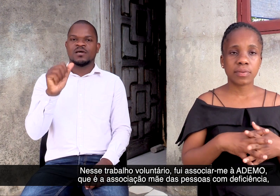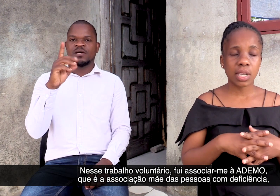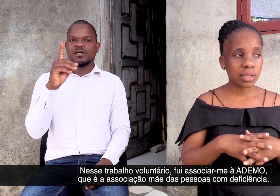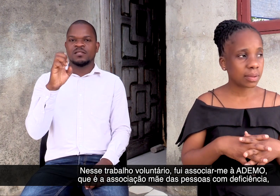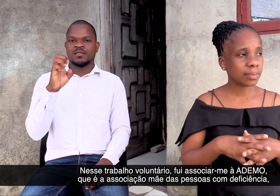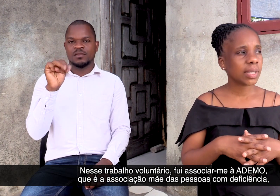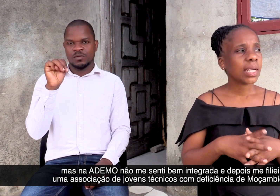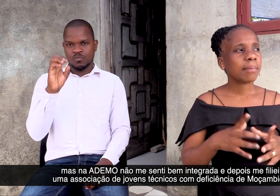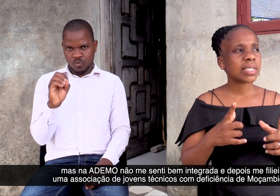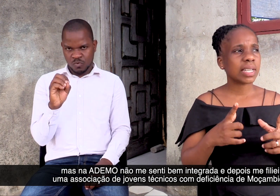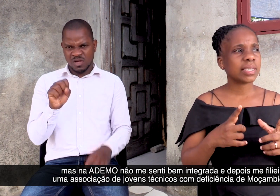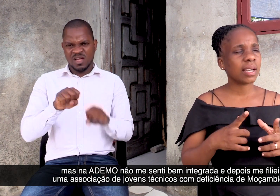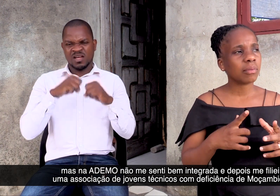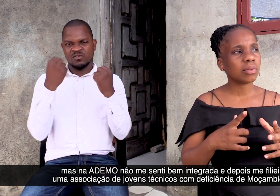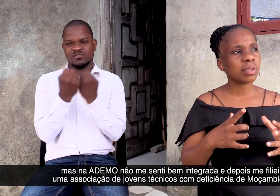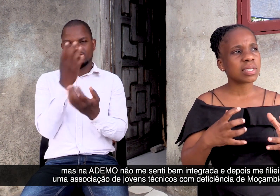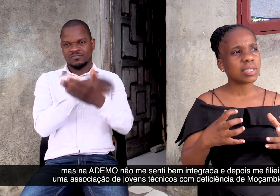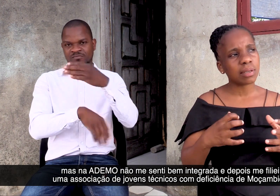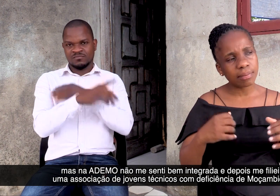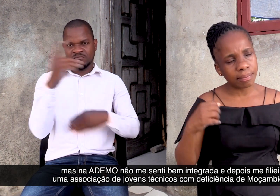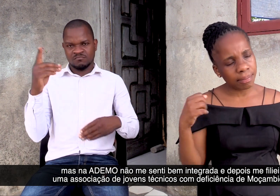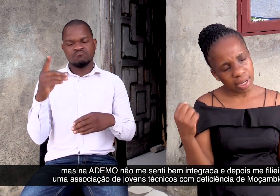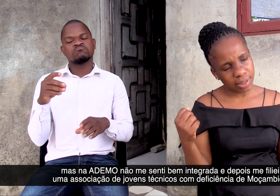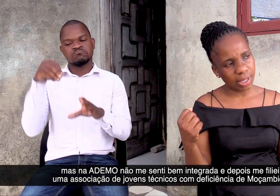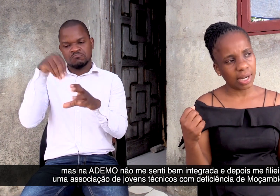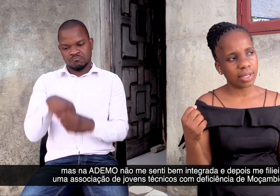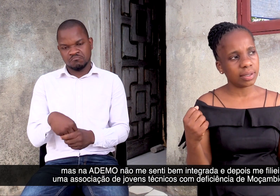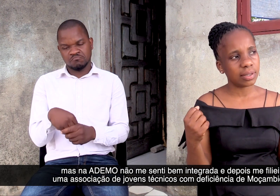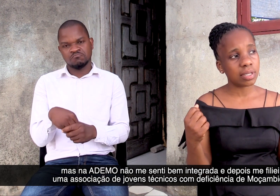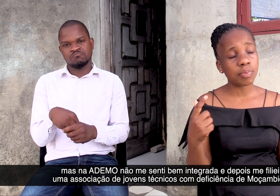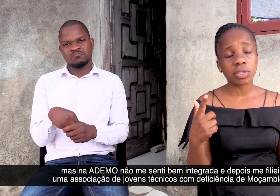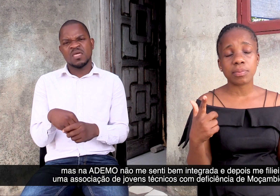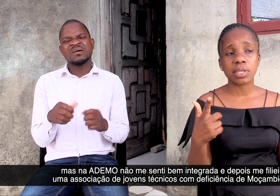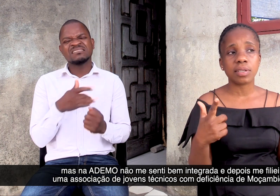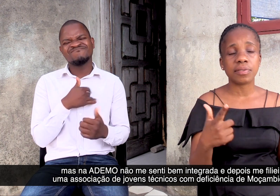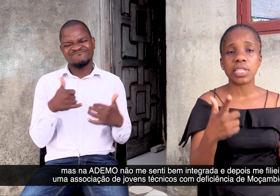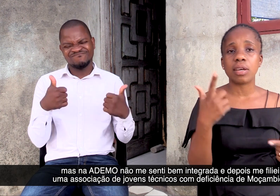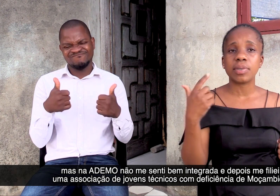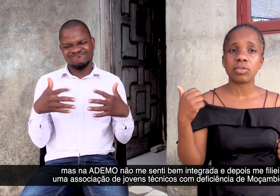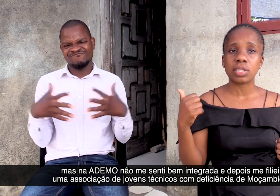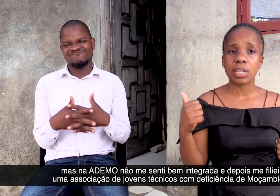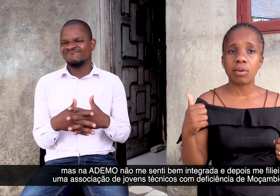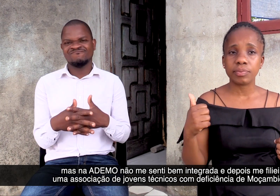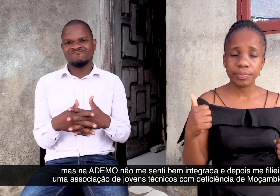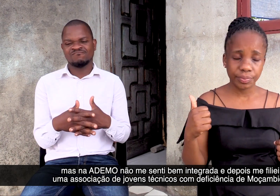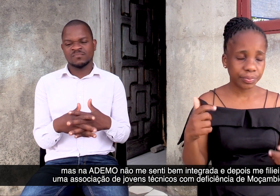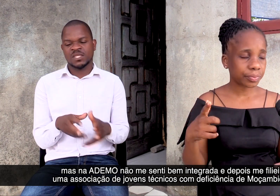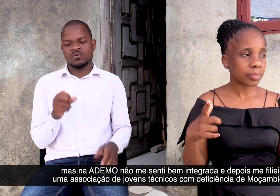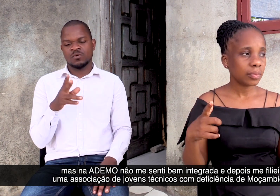das Pessoas com Deficiência. Mas da DEMO, não me senti bem integrada. Depois me filiei a uma